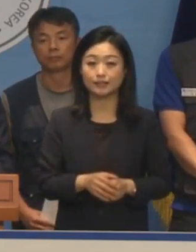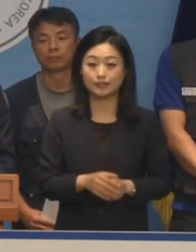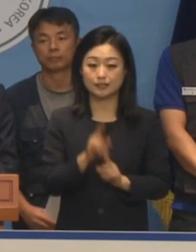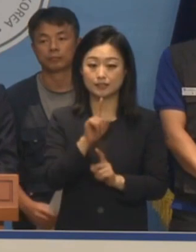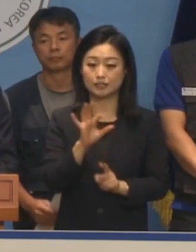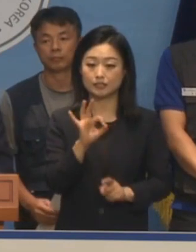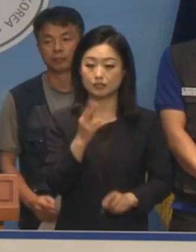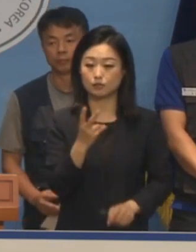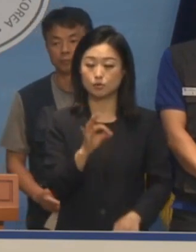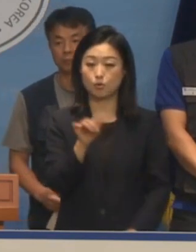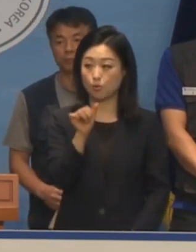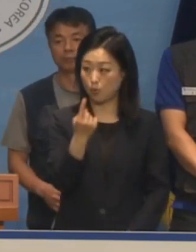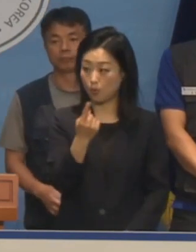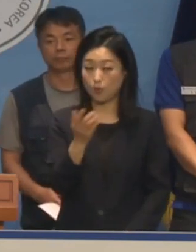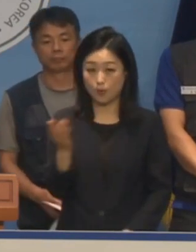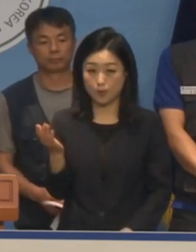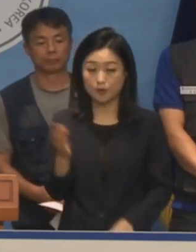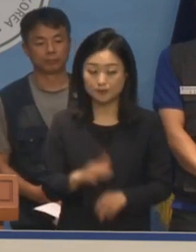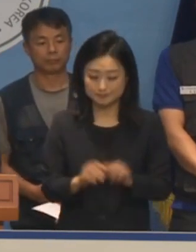이용입니다